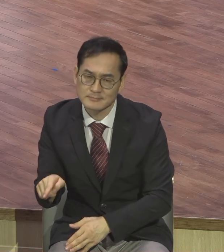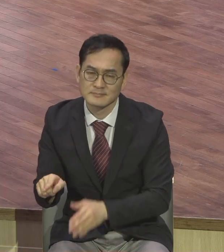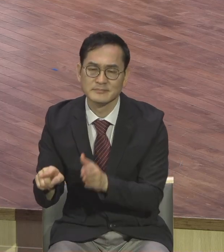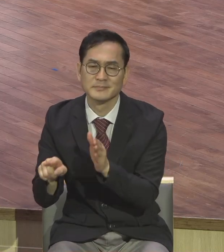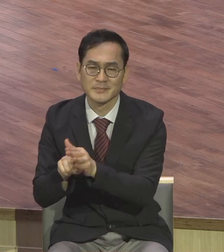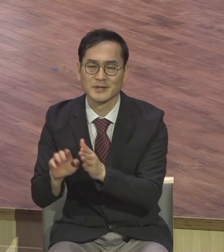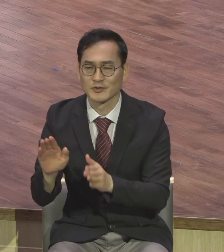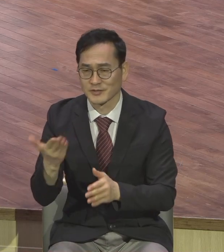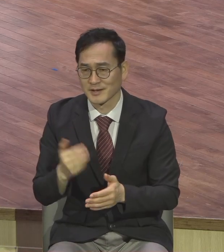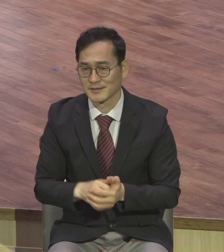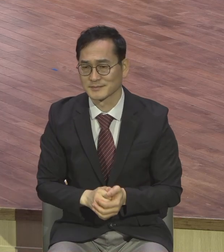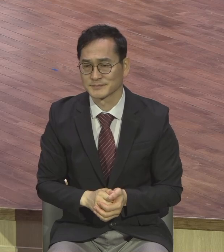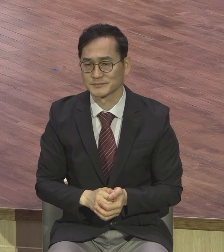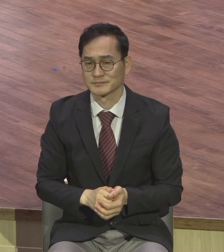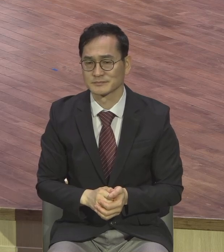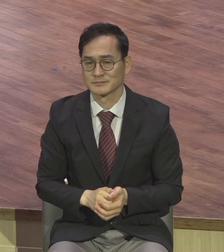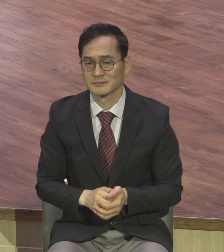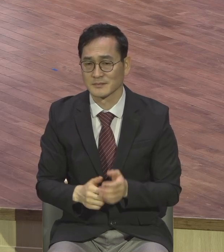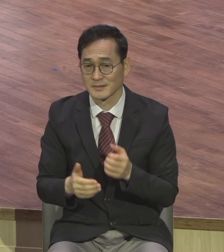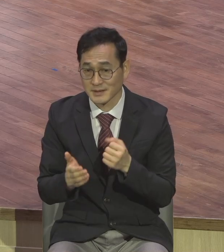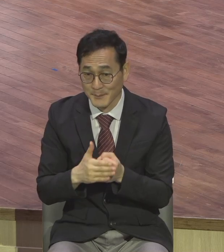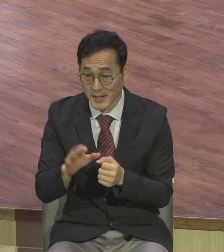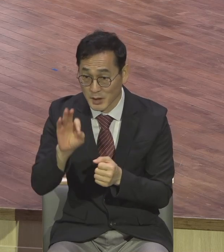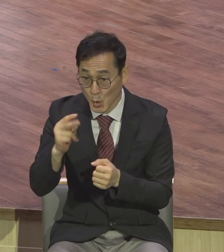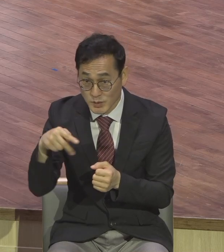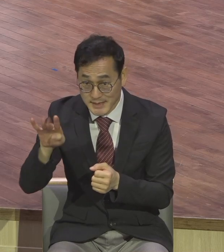받는 선택의 삶을 살아야 돼요.